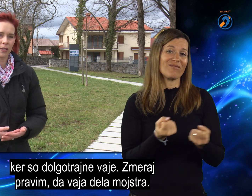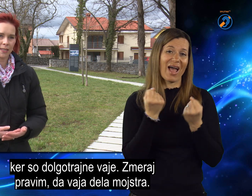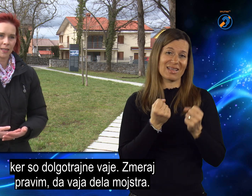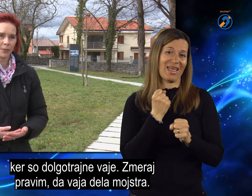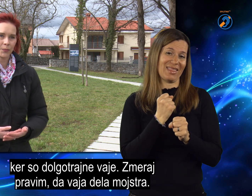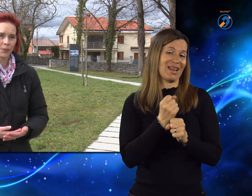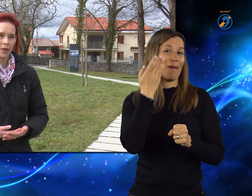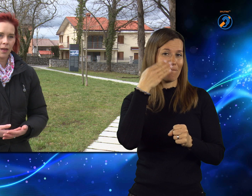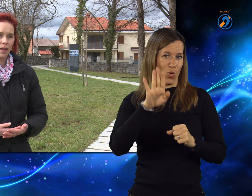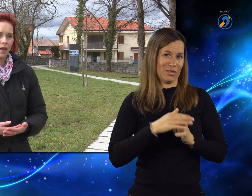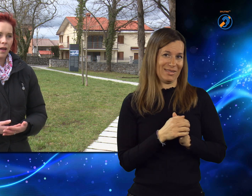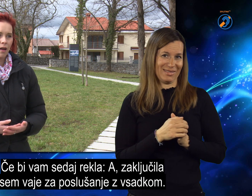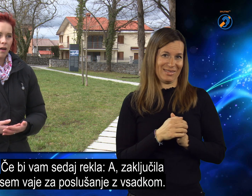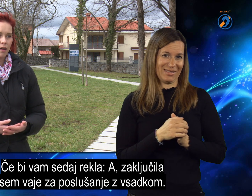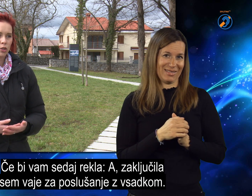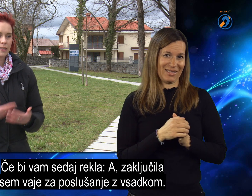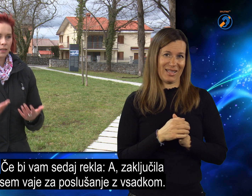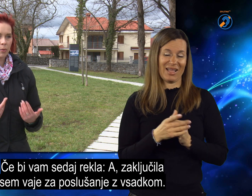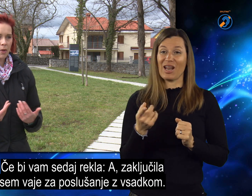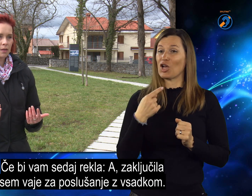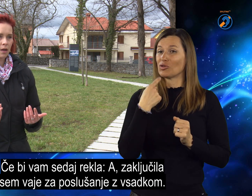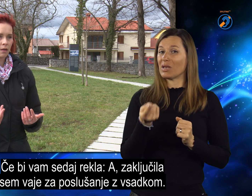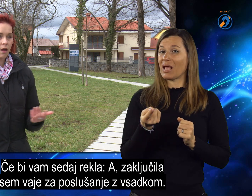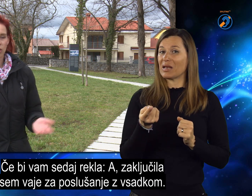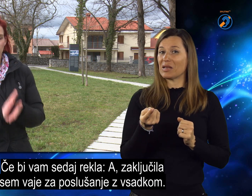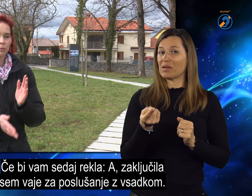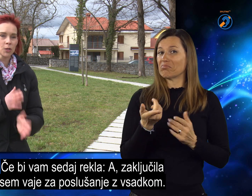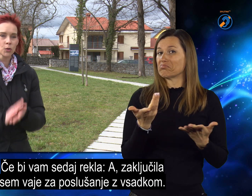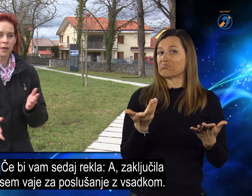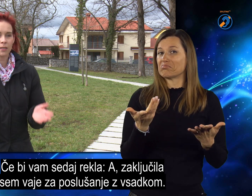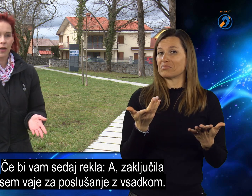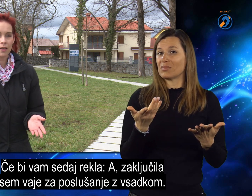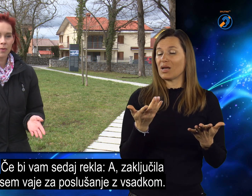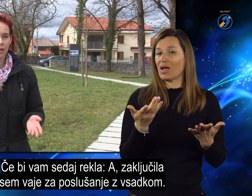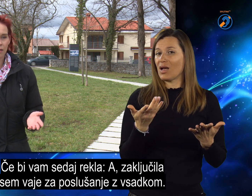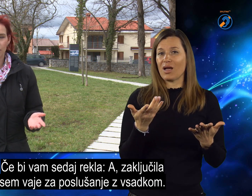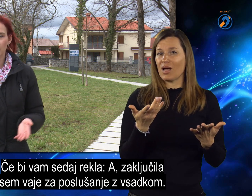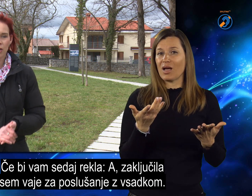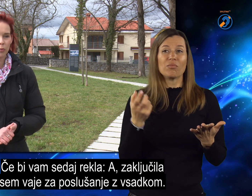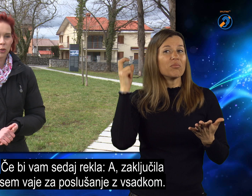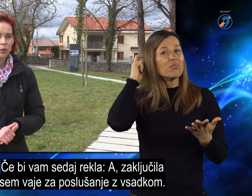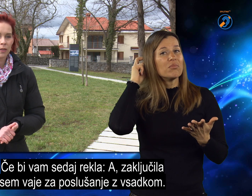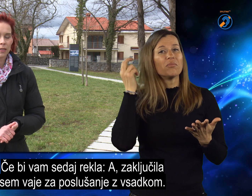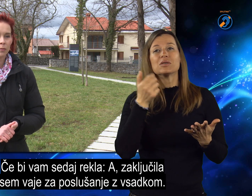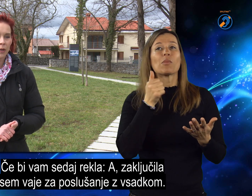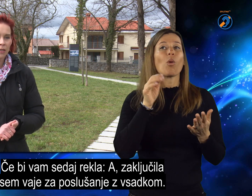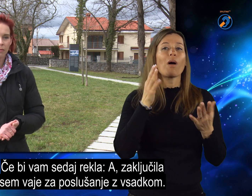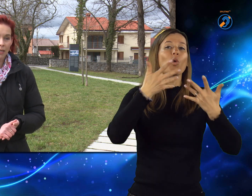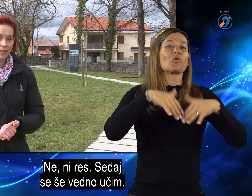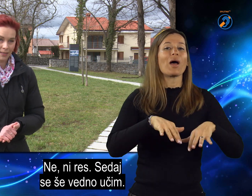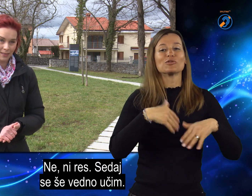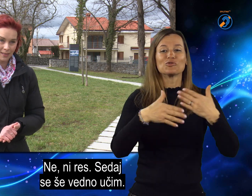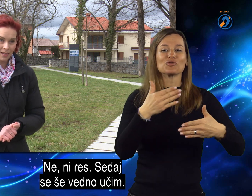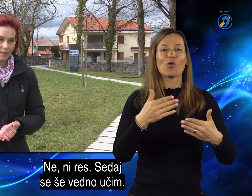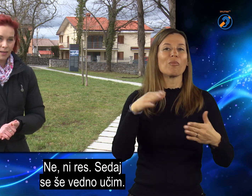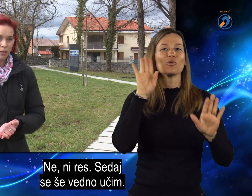ne mojstra. Še se da bi meni rekli, to pa sem zaključila s vajami preko poslušanja z implantem, ne